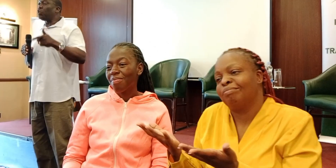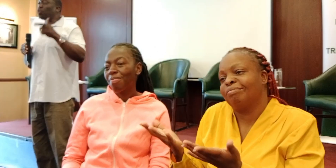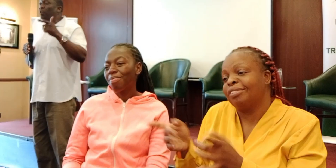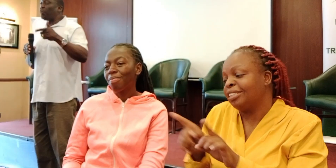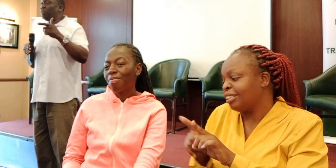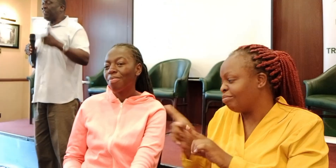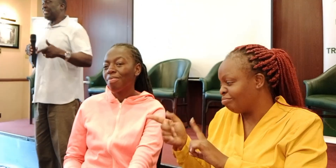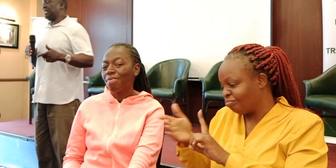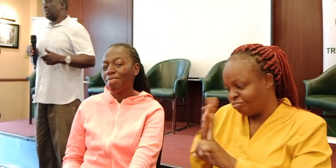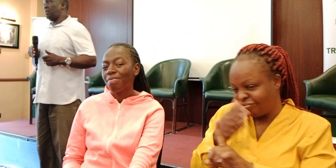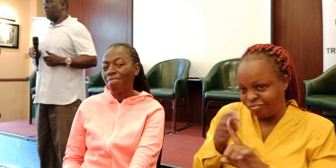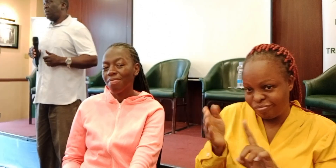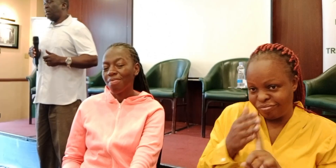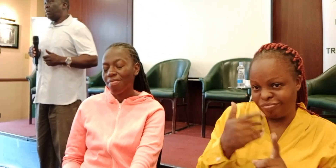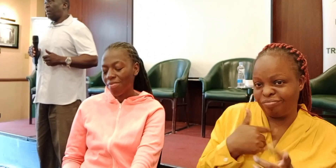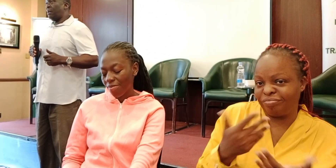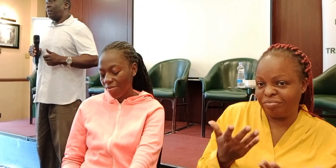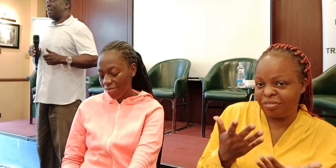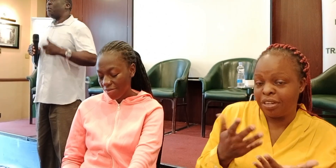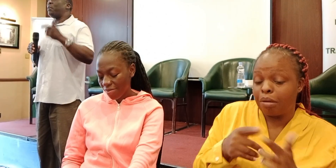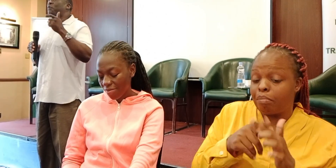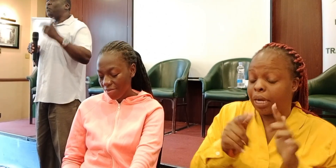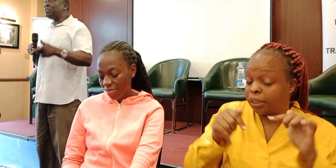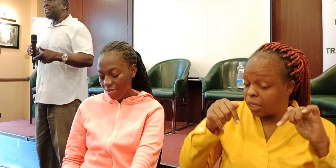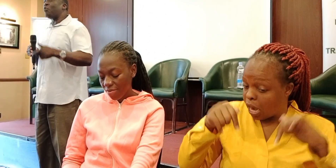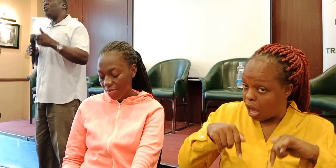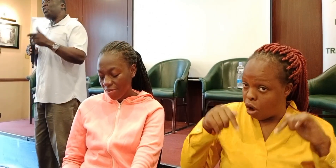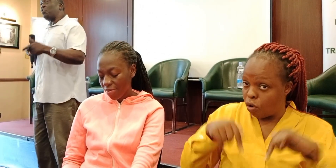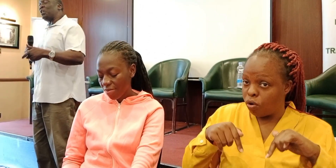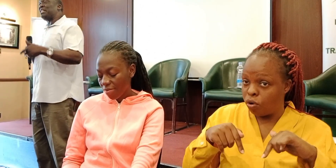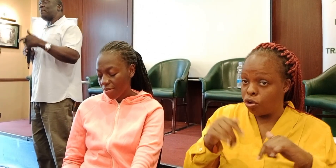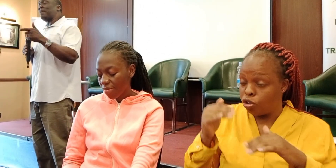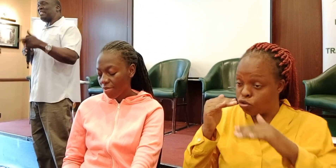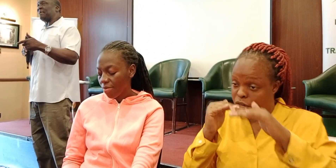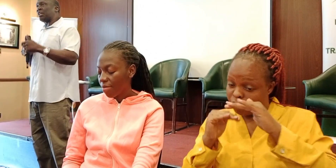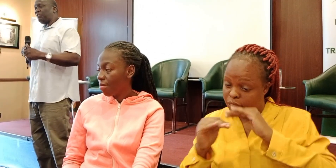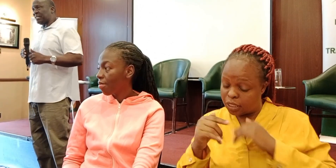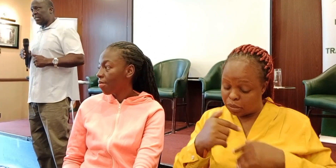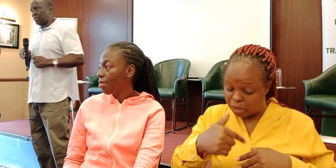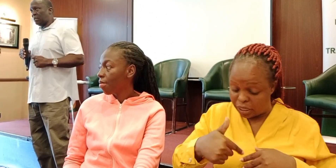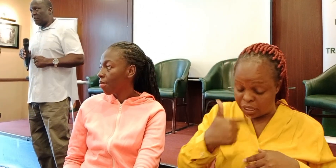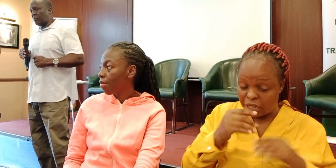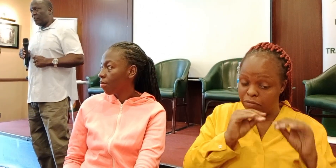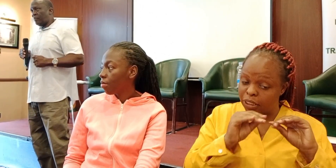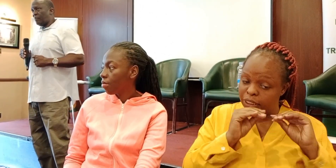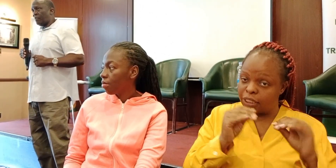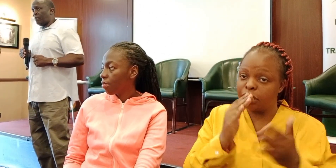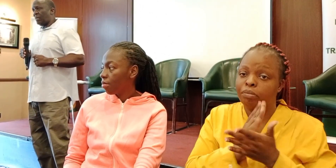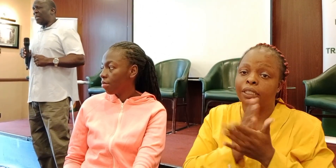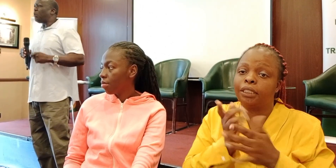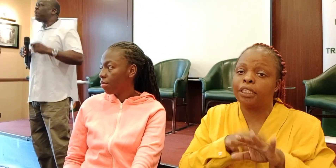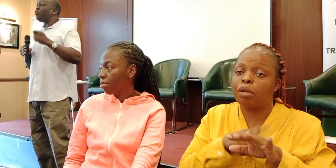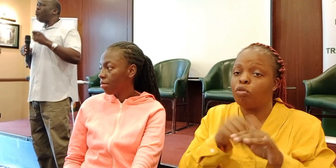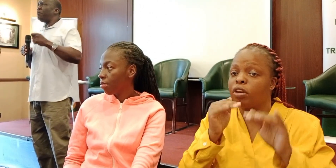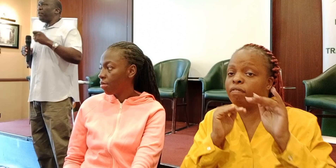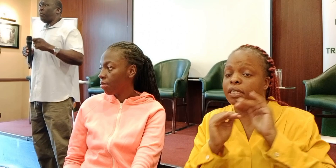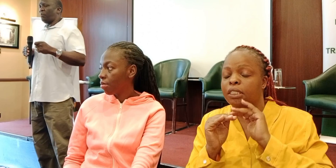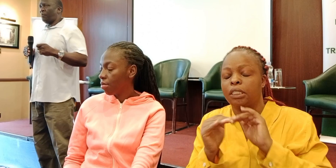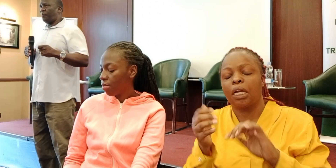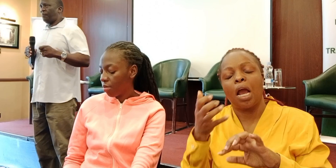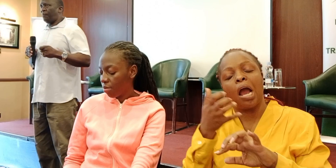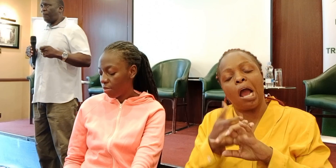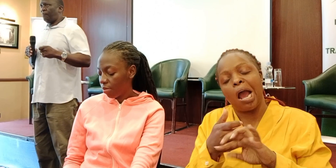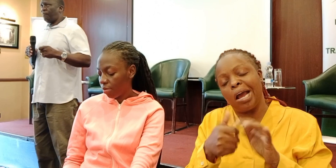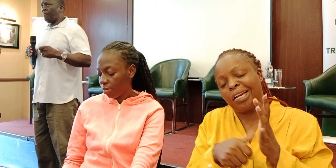Sasa hivi watoto wetu wa university, na nimekuwa na fursa ya kufundisha part time katika university, ilikuwa ni ngumu